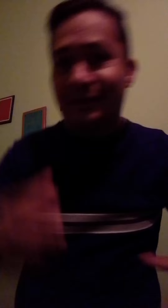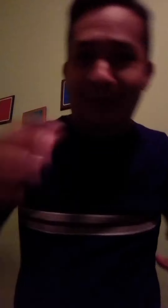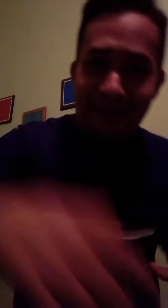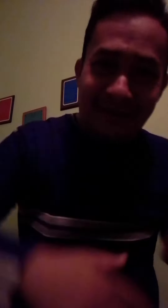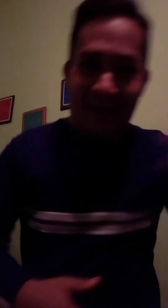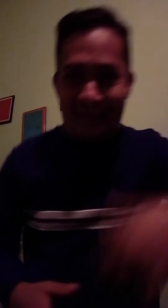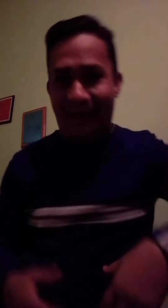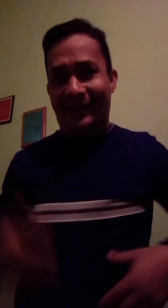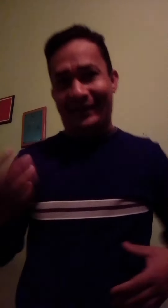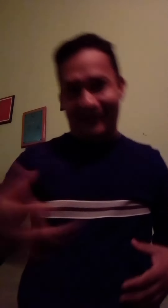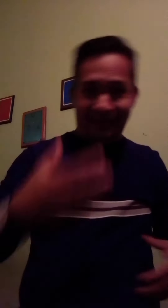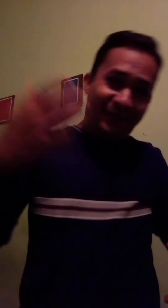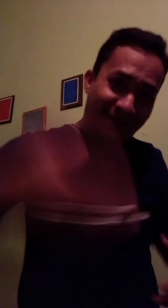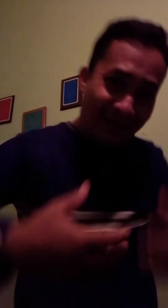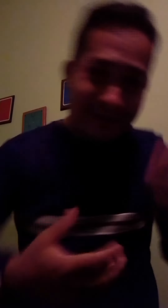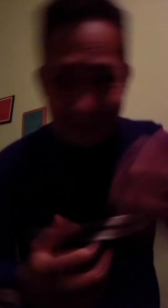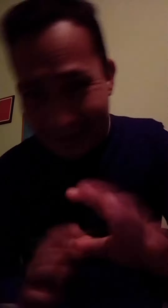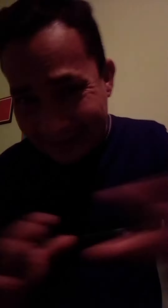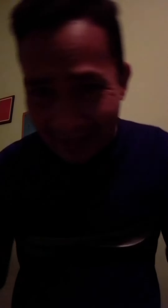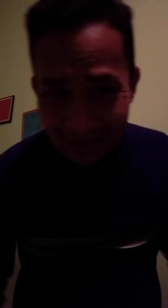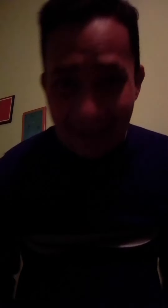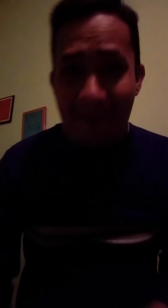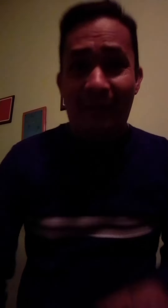Cristo es el Rey, Cristo es el Rey de